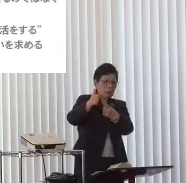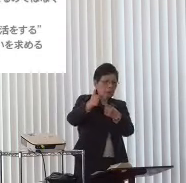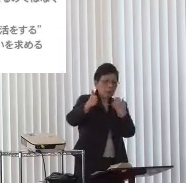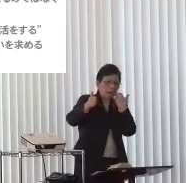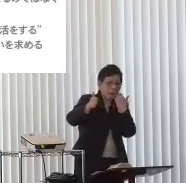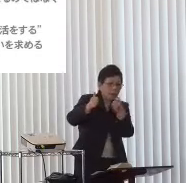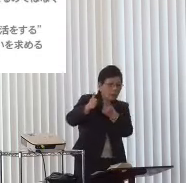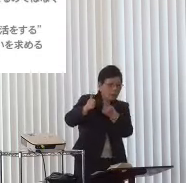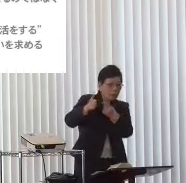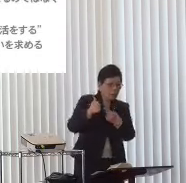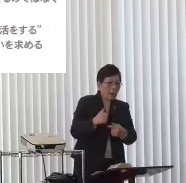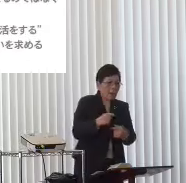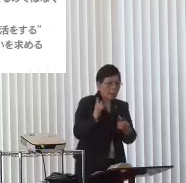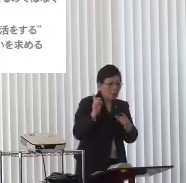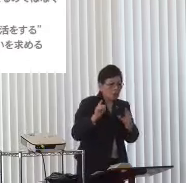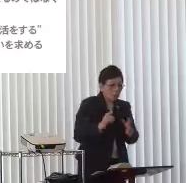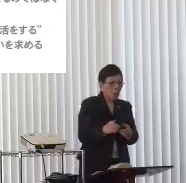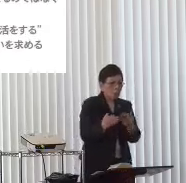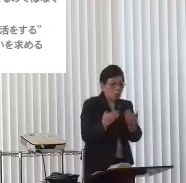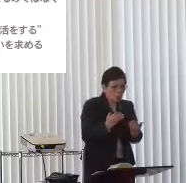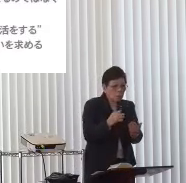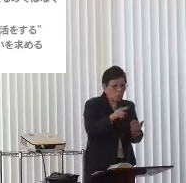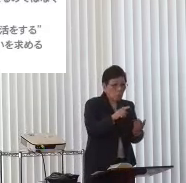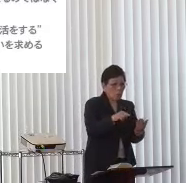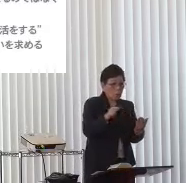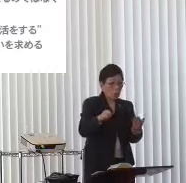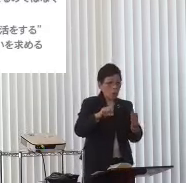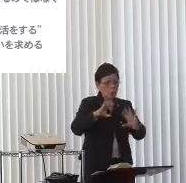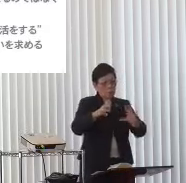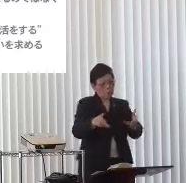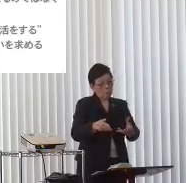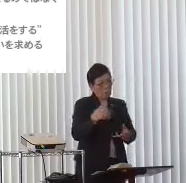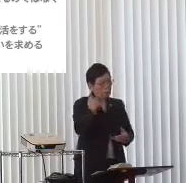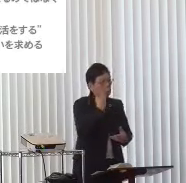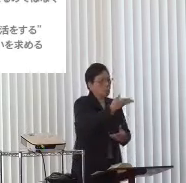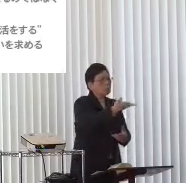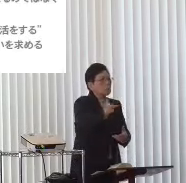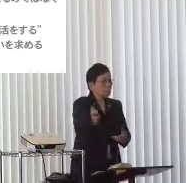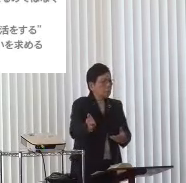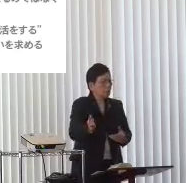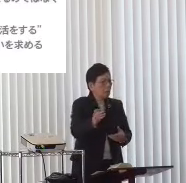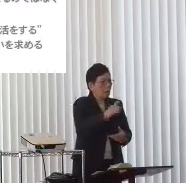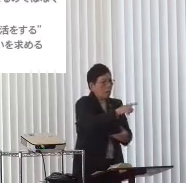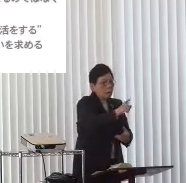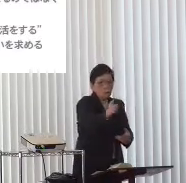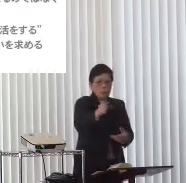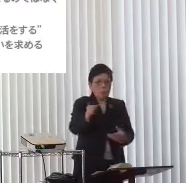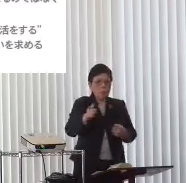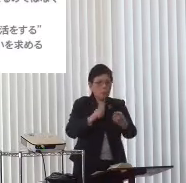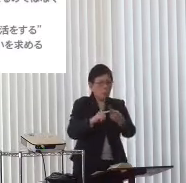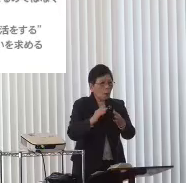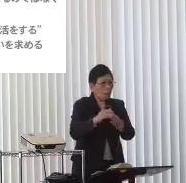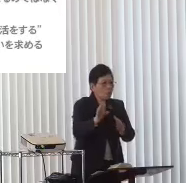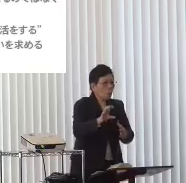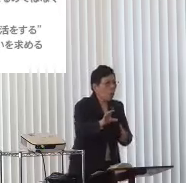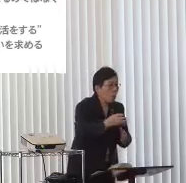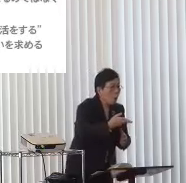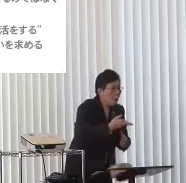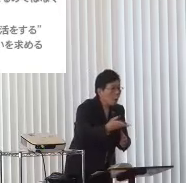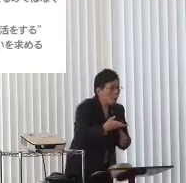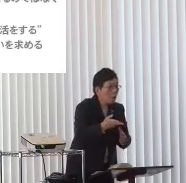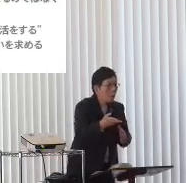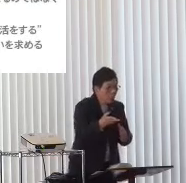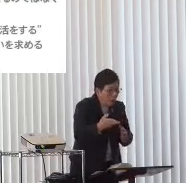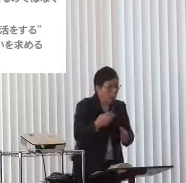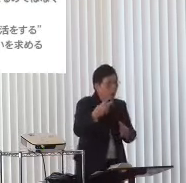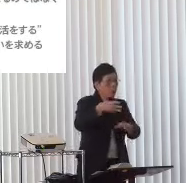が、褒められる。私たちはイエス・キリストの弟子ですから、逃げも隠れもできません。キリスト